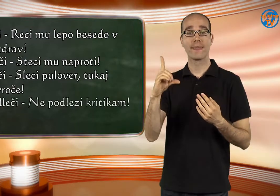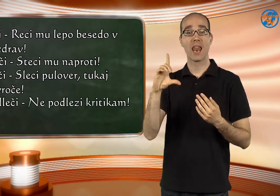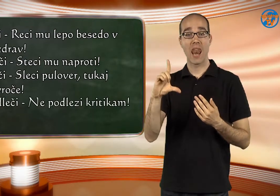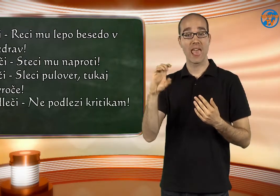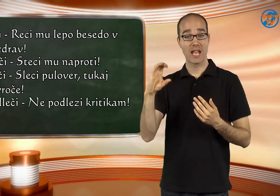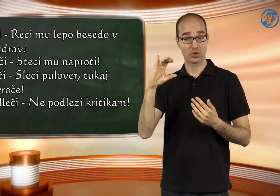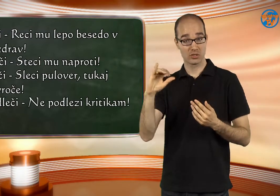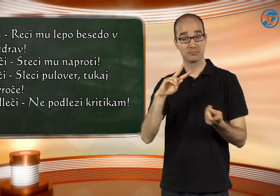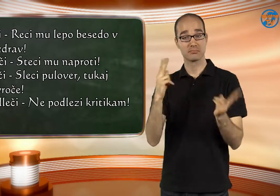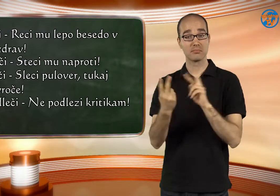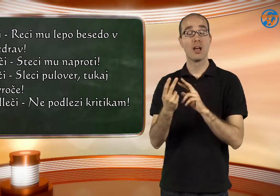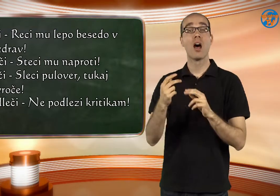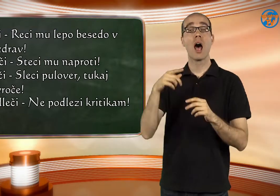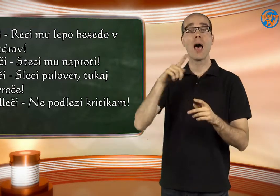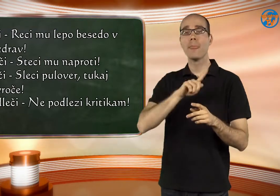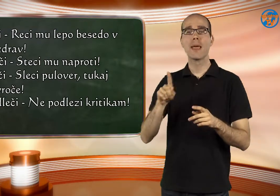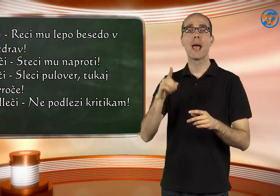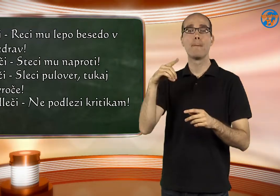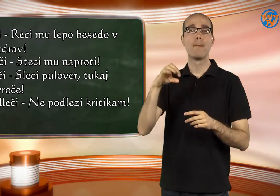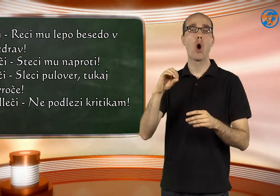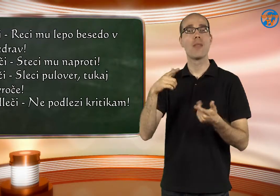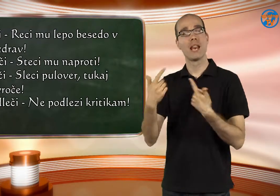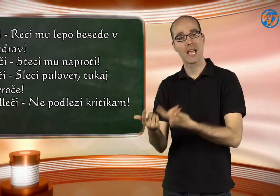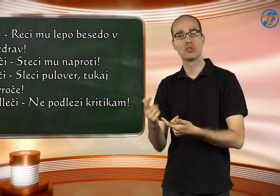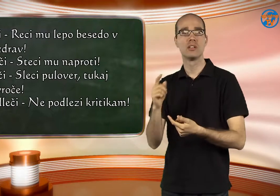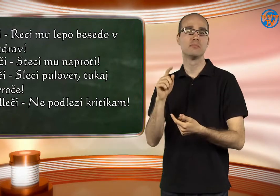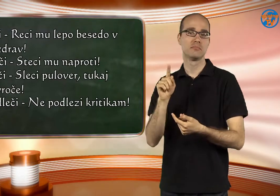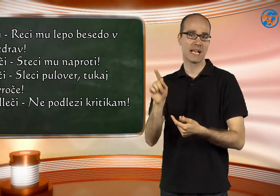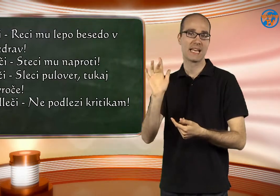Podleči, ne podlezi kritikam.